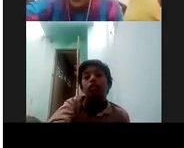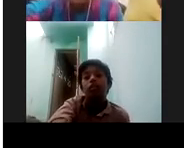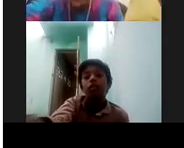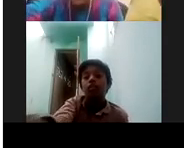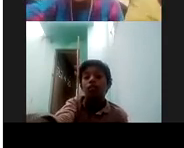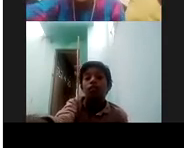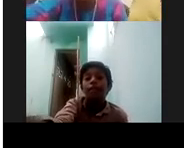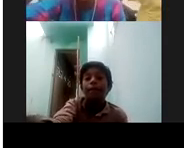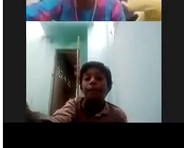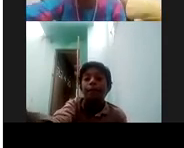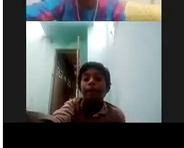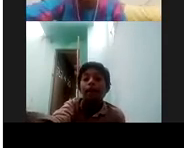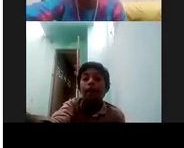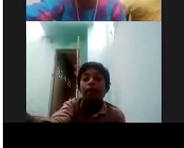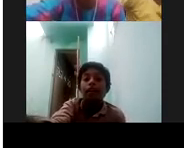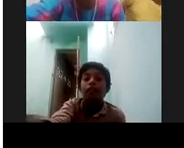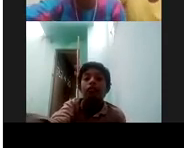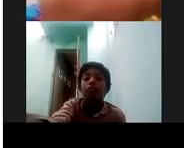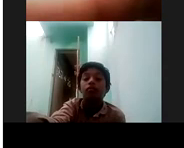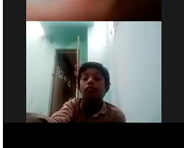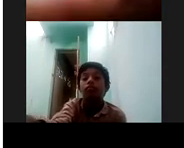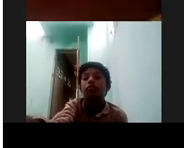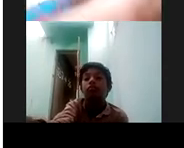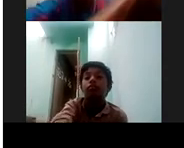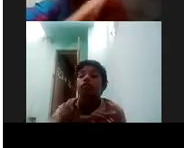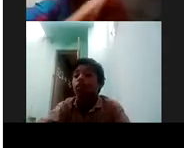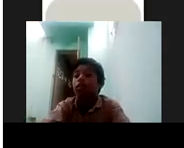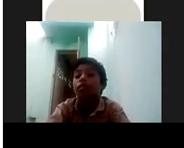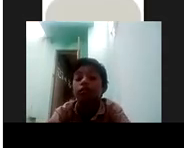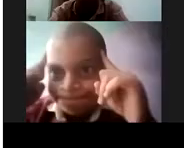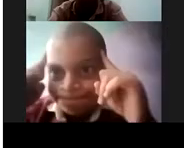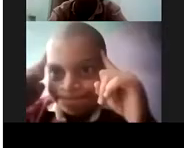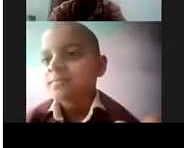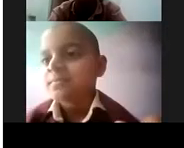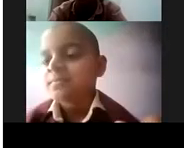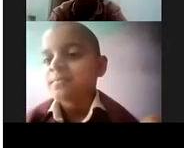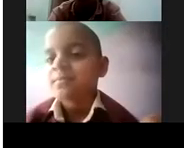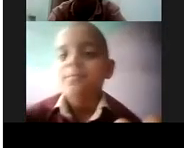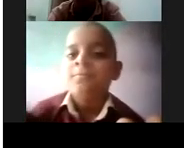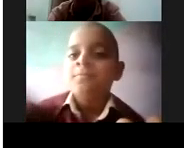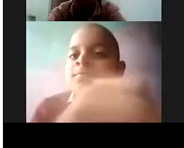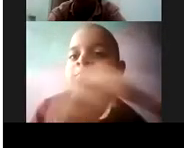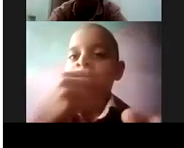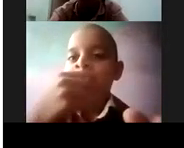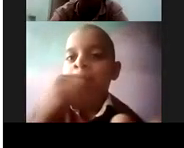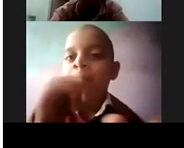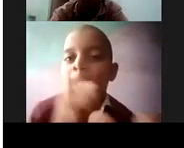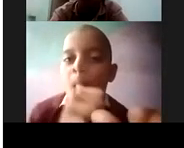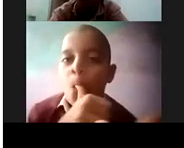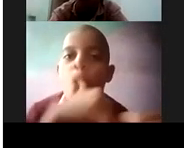top of the circles which will have inside at least two circles. Anna, local of the two circles come ekku unnai adi